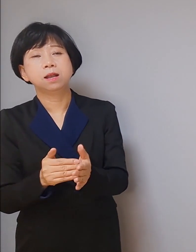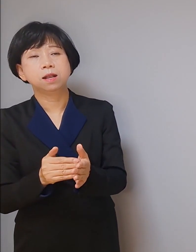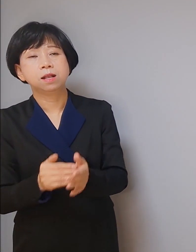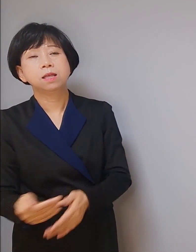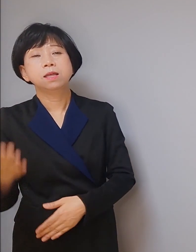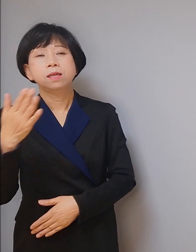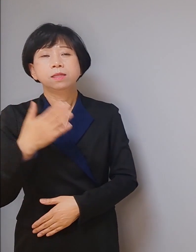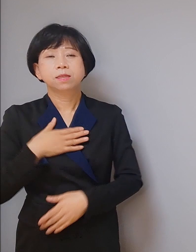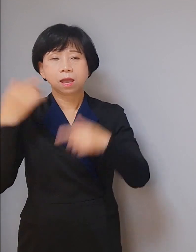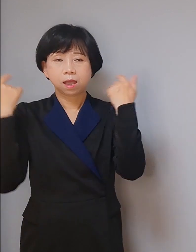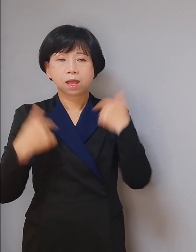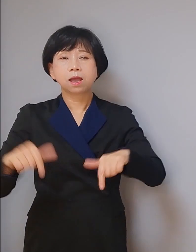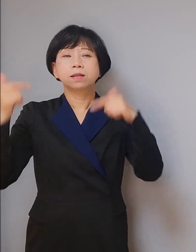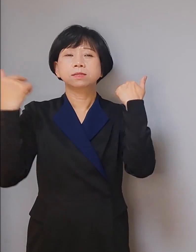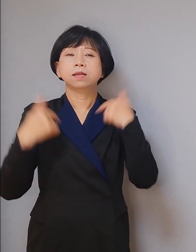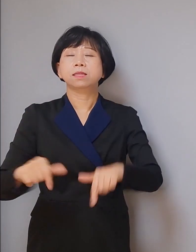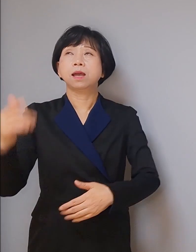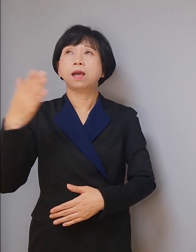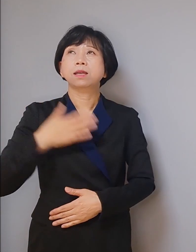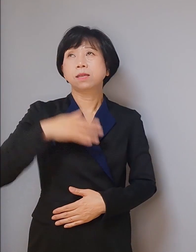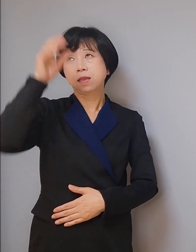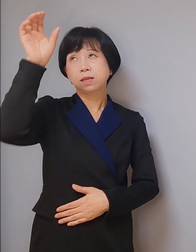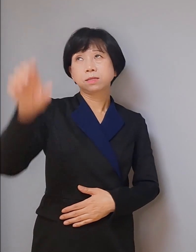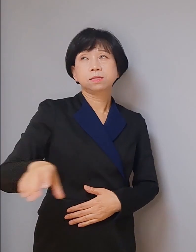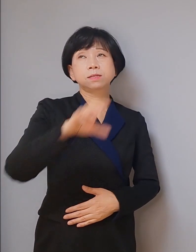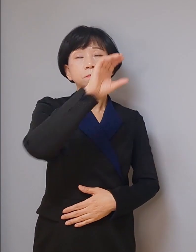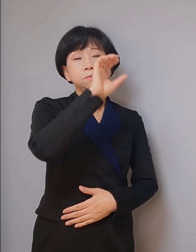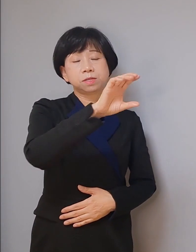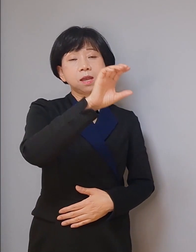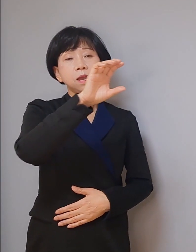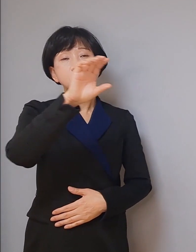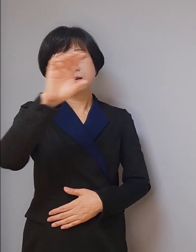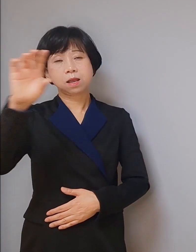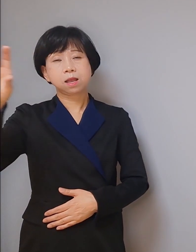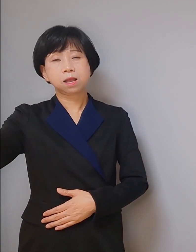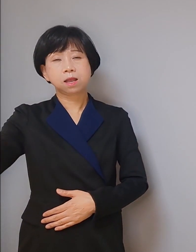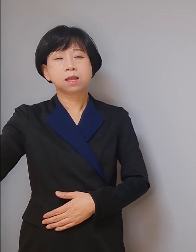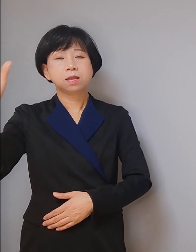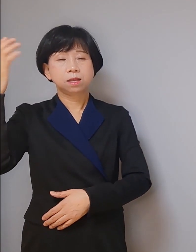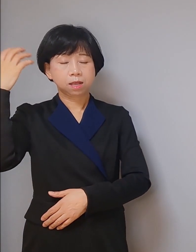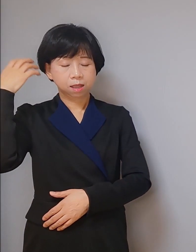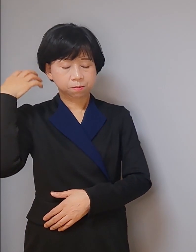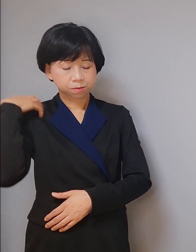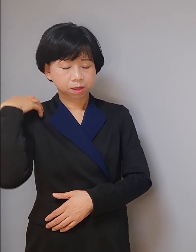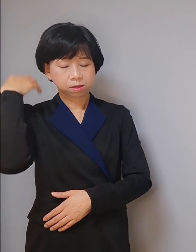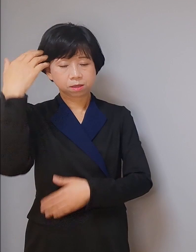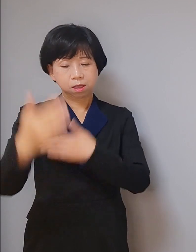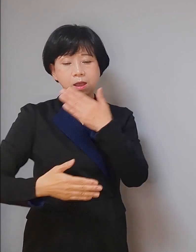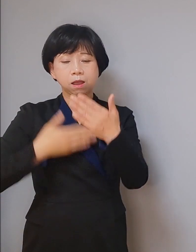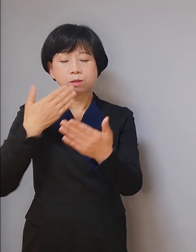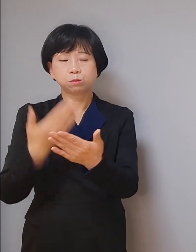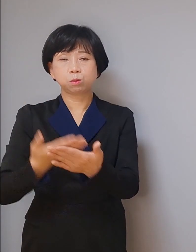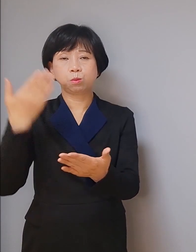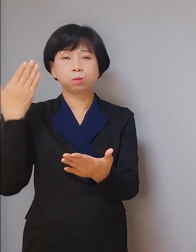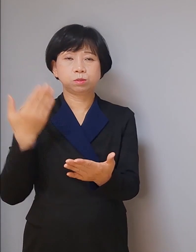마셨나이다. 나 항상 나의 십자가 감당케